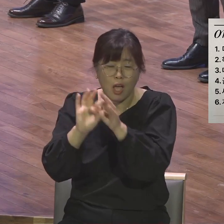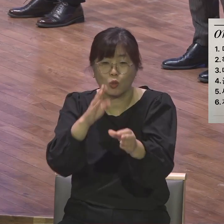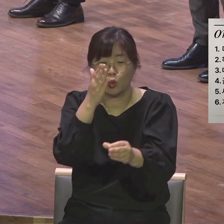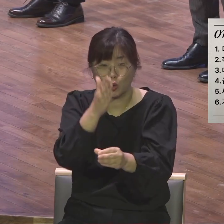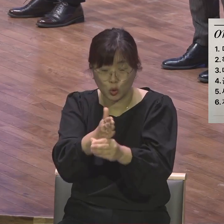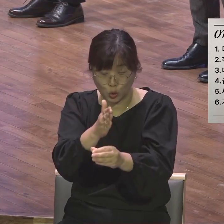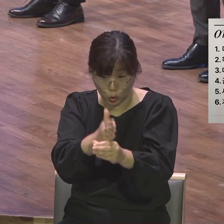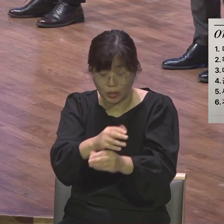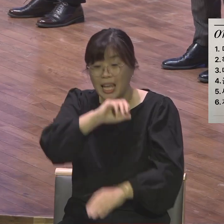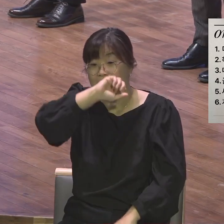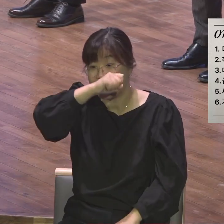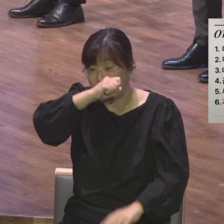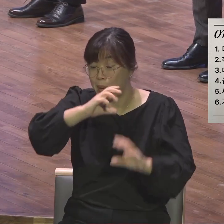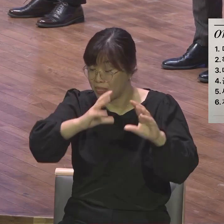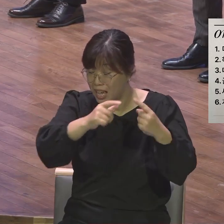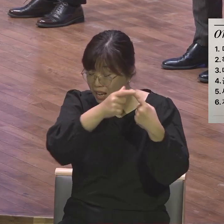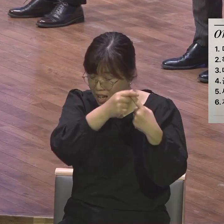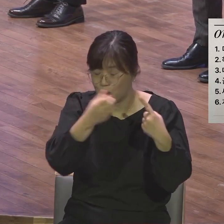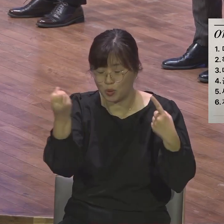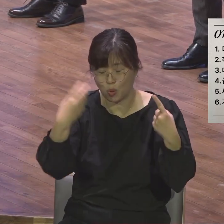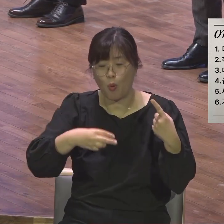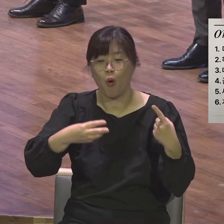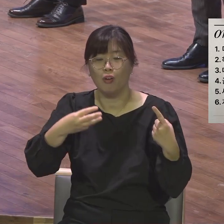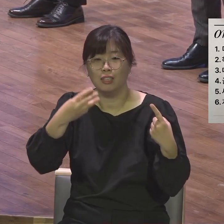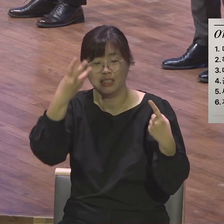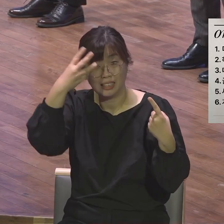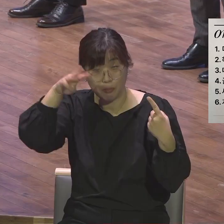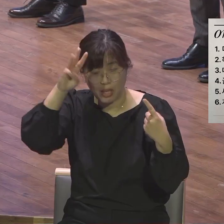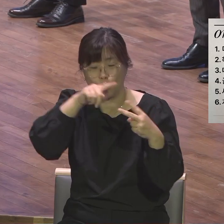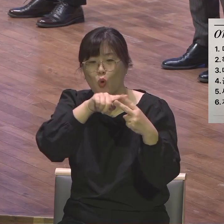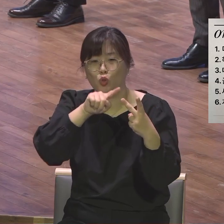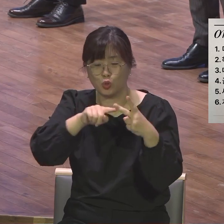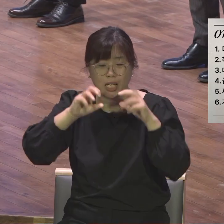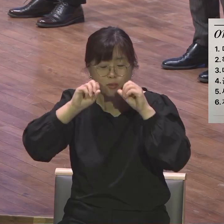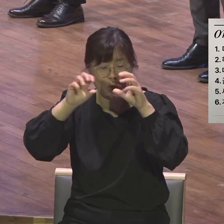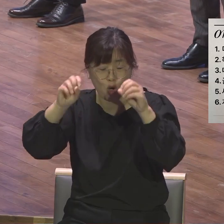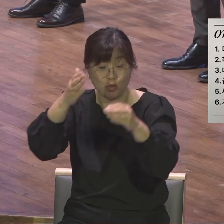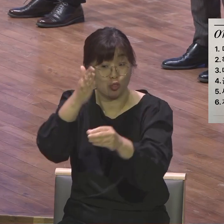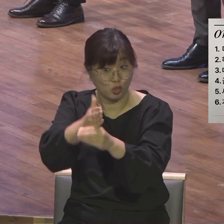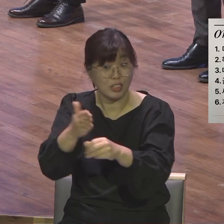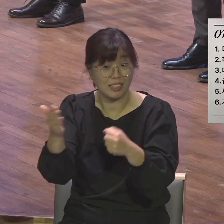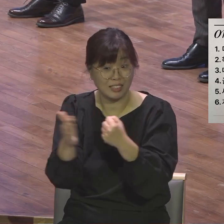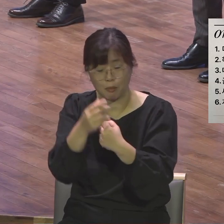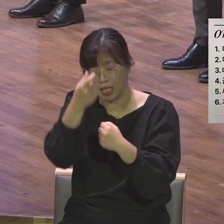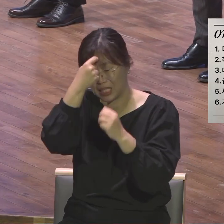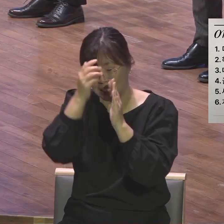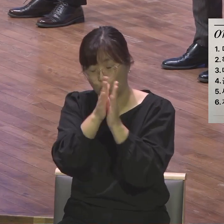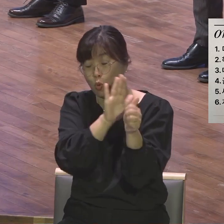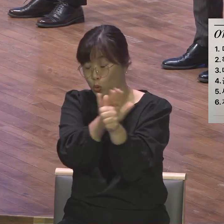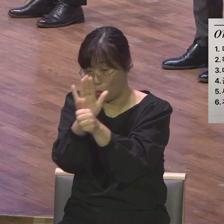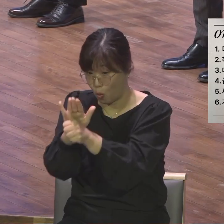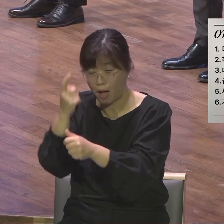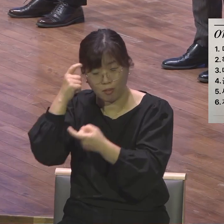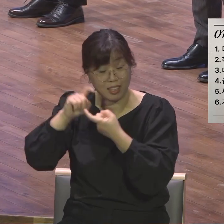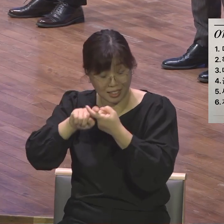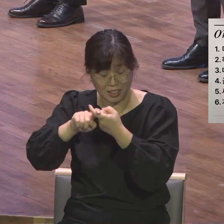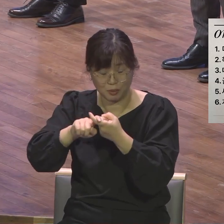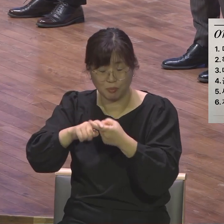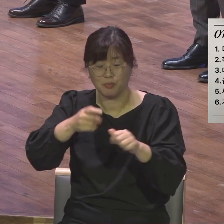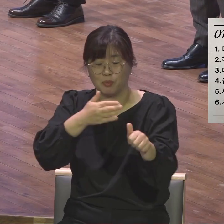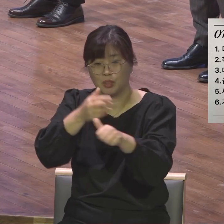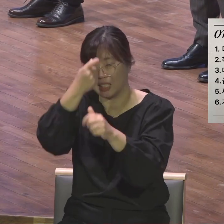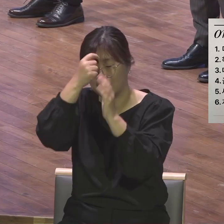치유를 위해서, 새 가족의 예배와 교회를 위해서, 마지막으로 개인과 가정 기도 제목을 위해서 이 시간 다시 한번 통성으로 기도하겠습니다. 하나님